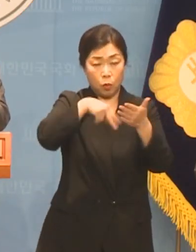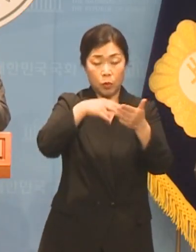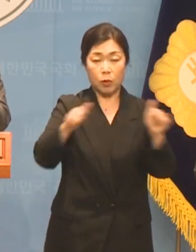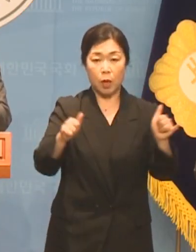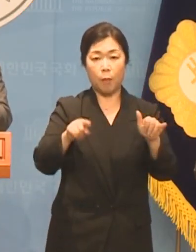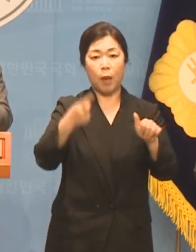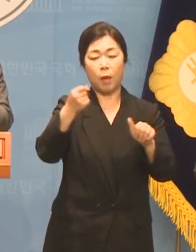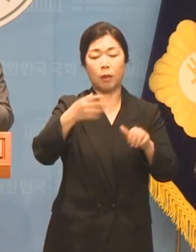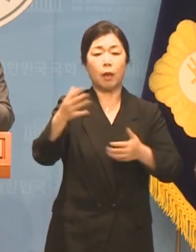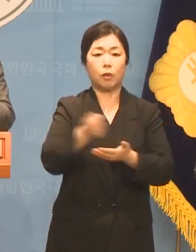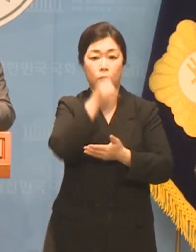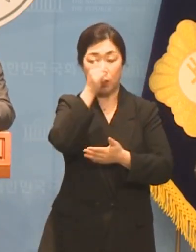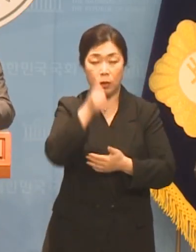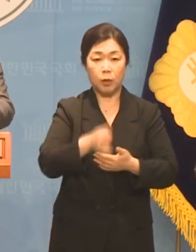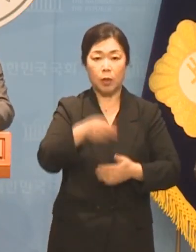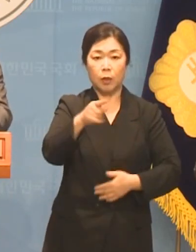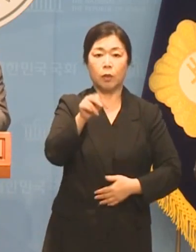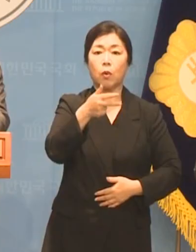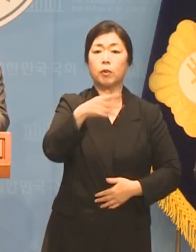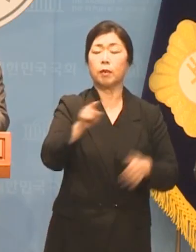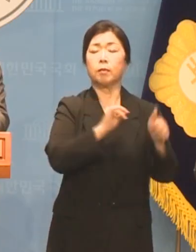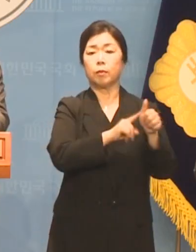보유한 유튜브 채널 성재준은